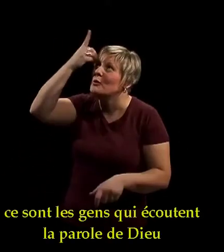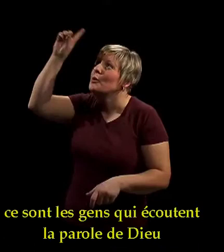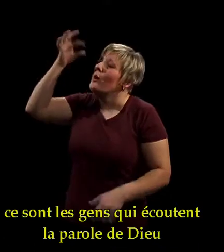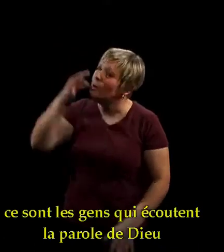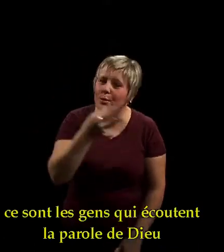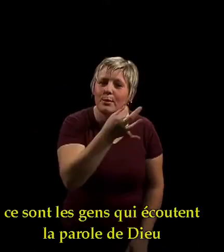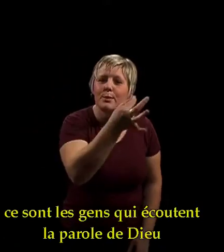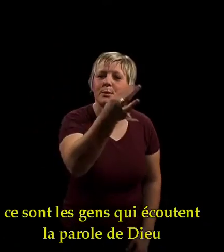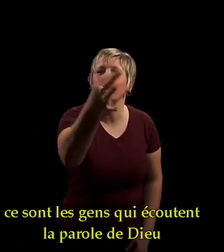Dieu